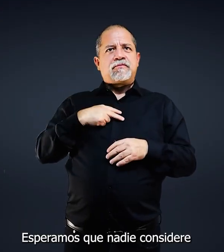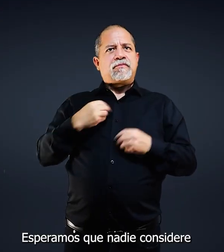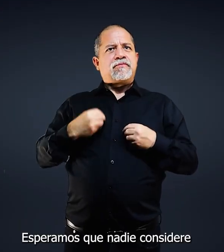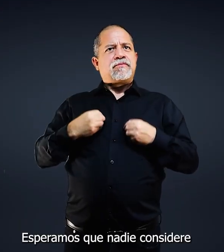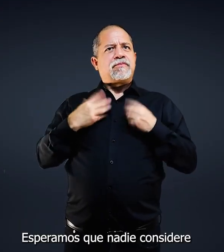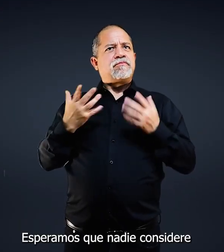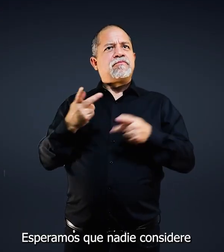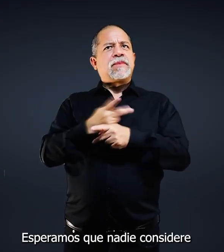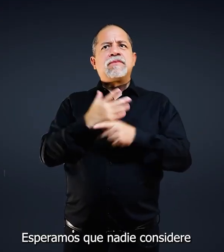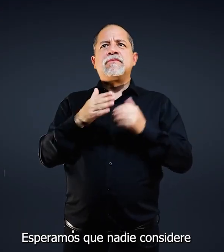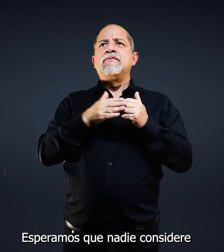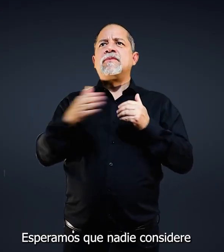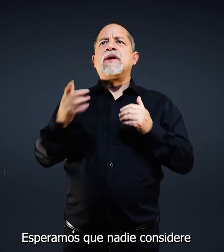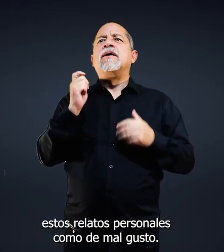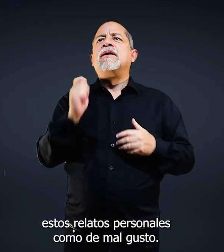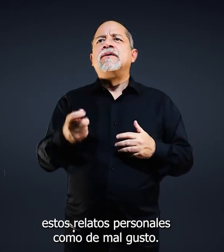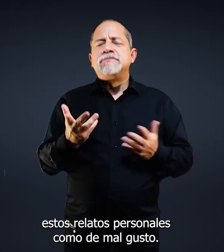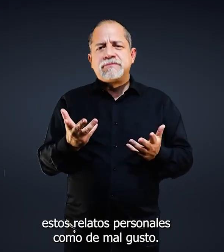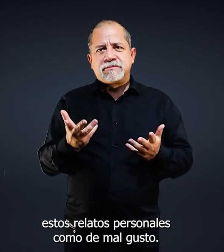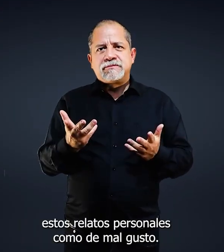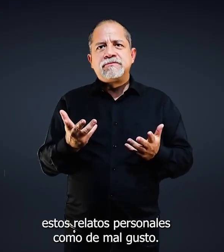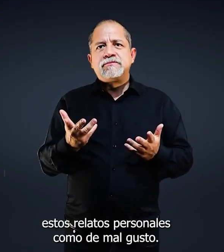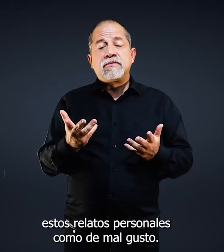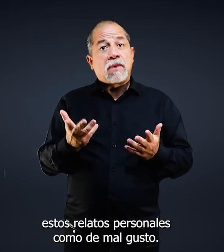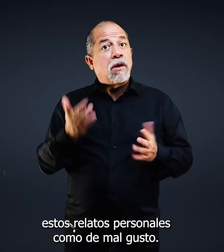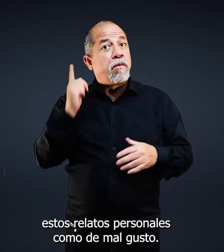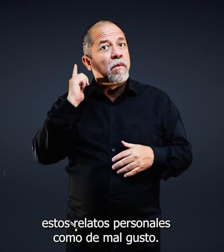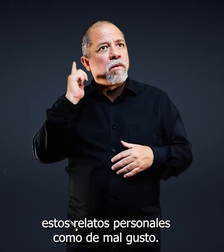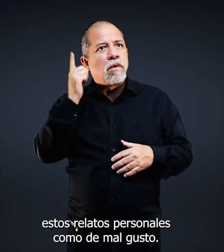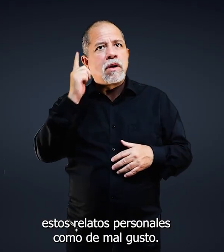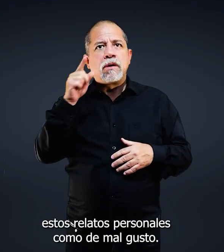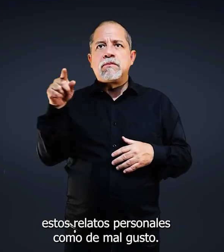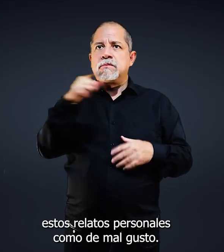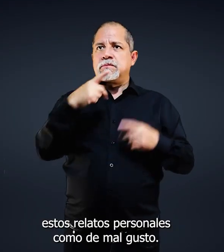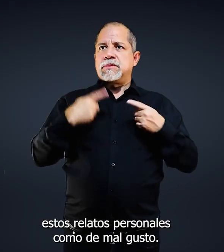Esperamos que nadie considere estos relatos personales como de mal gusto.